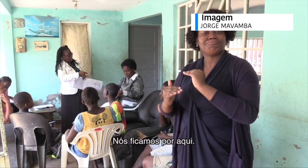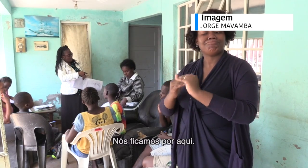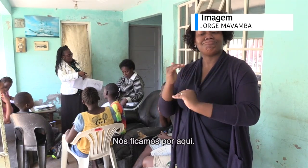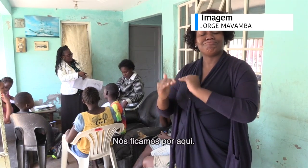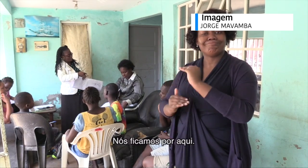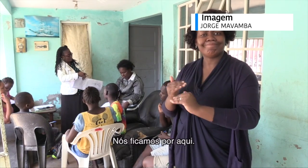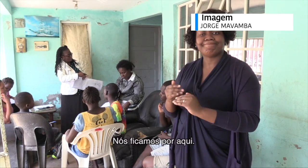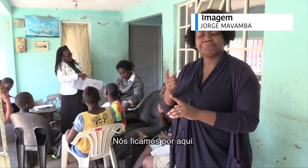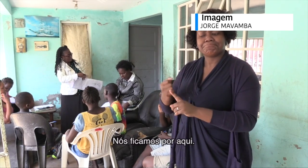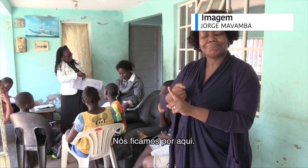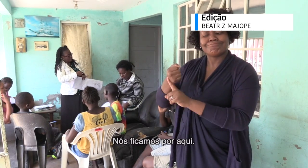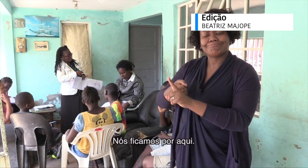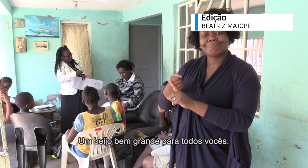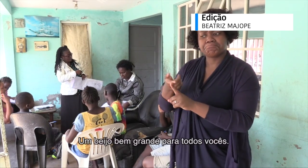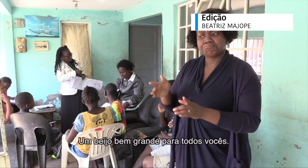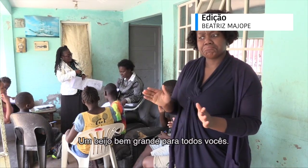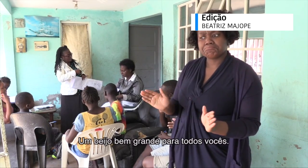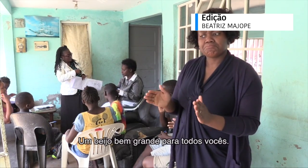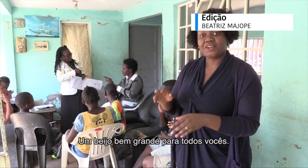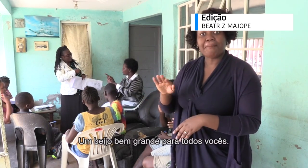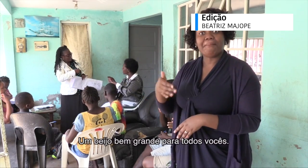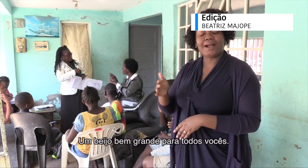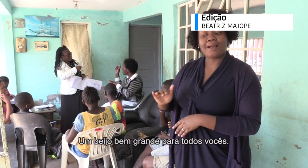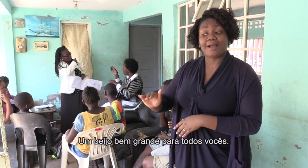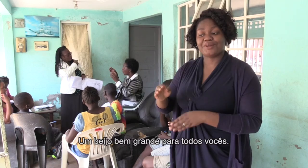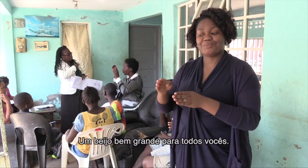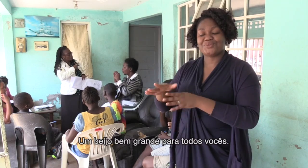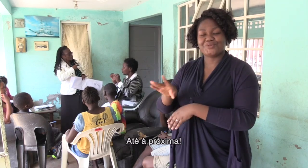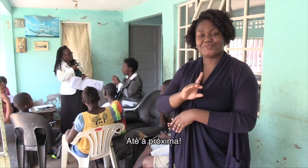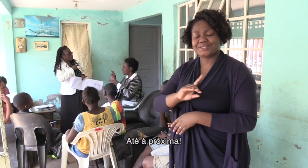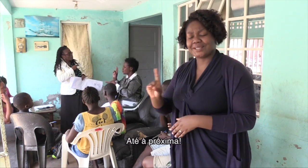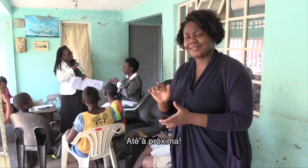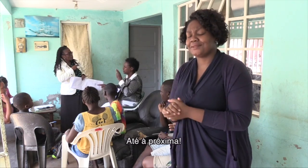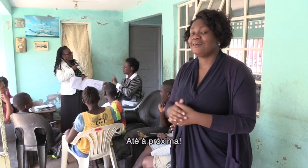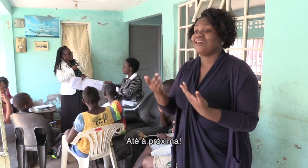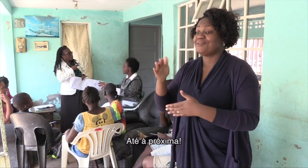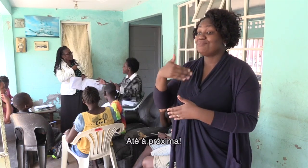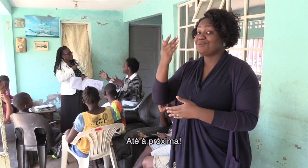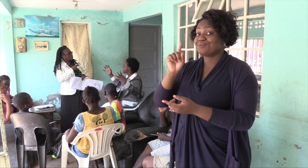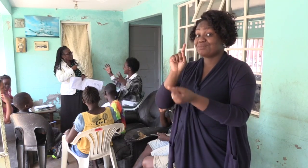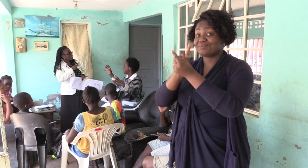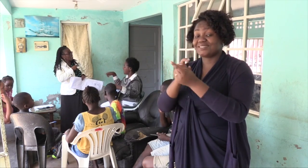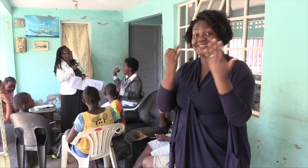Nós ficamos por aqui. Um beijo bem grande para todos vocês. Até a próxima.